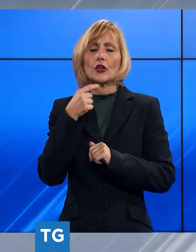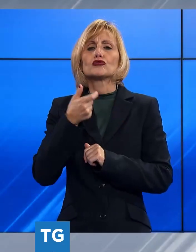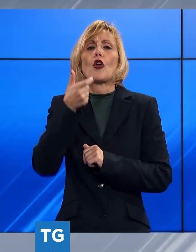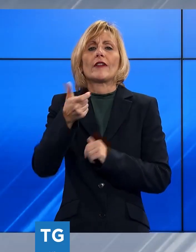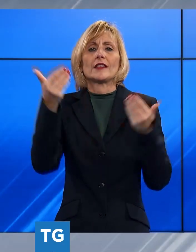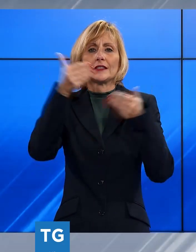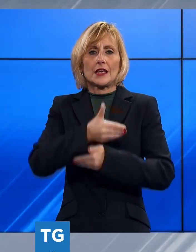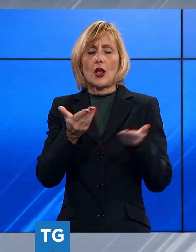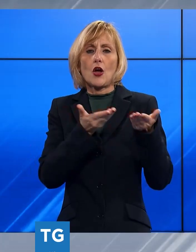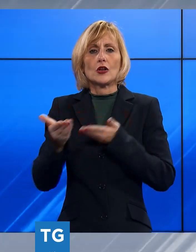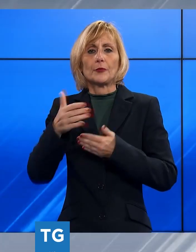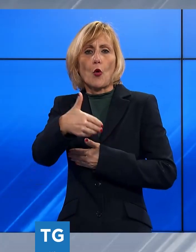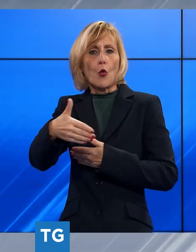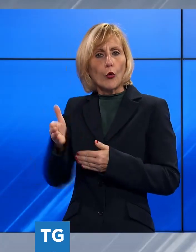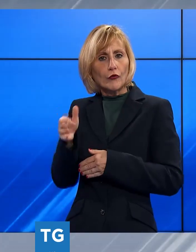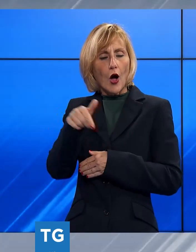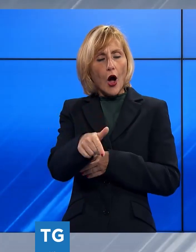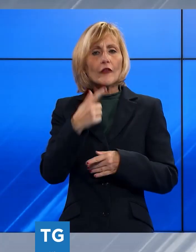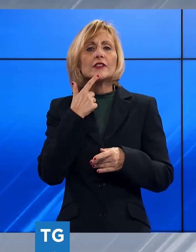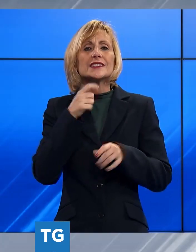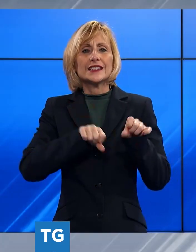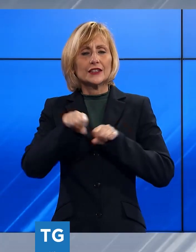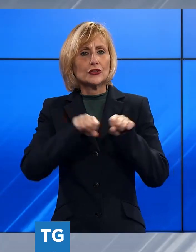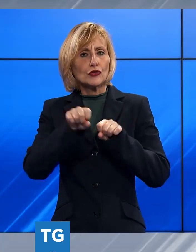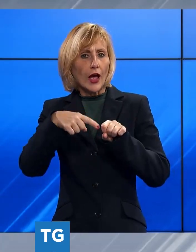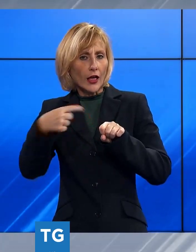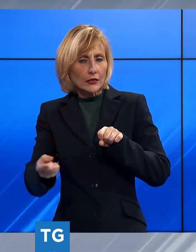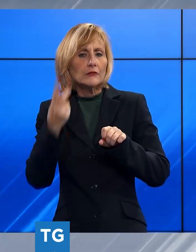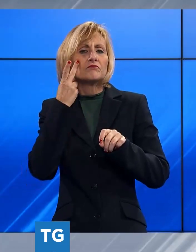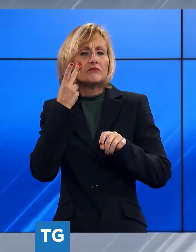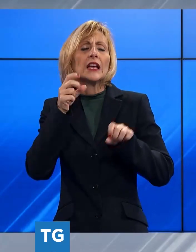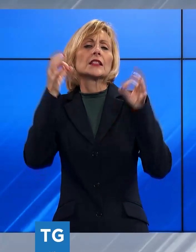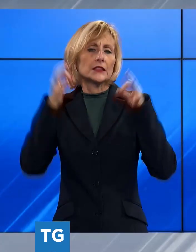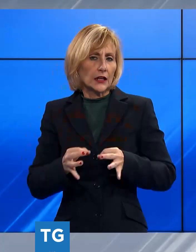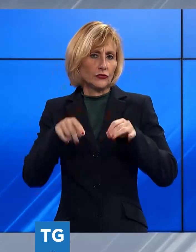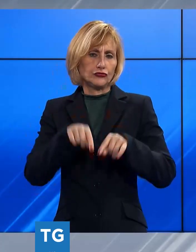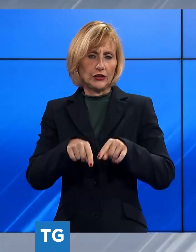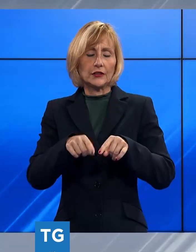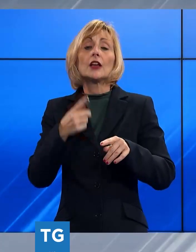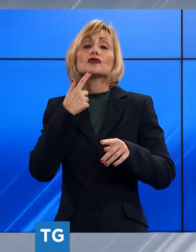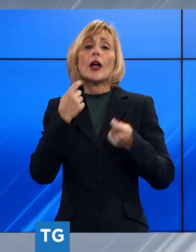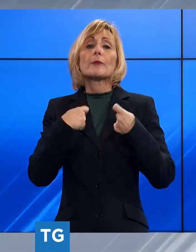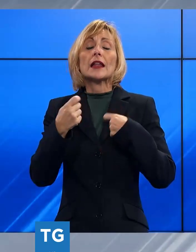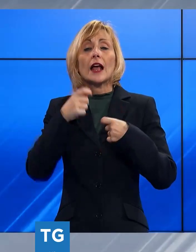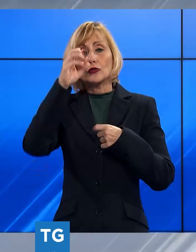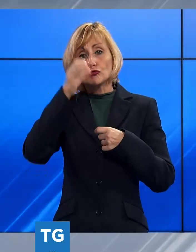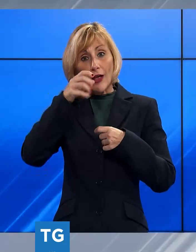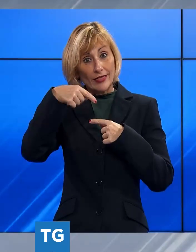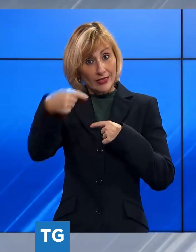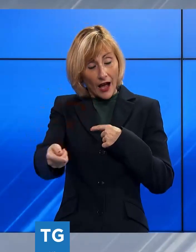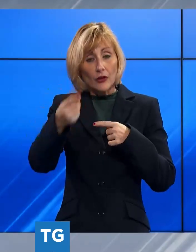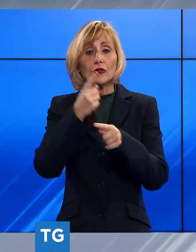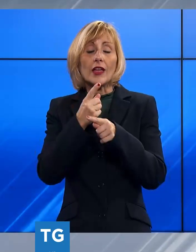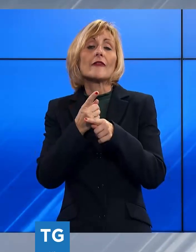Ovest e gli altri dirigenti decideranno entro pochi giorni diversi scenari possibili ed un mercato di gennaio ancora da